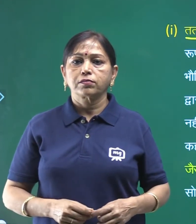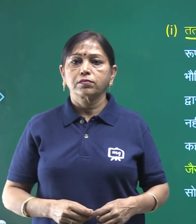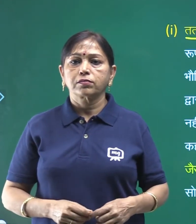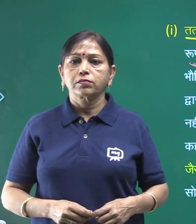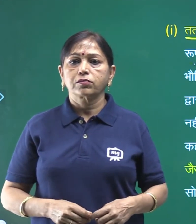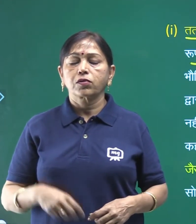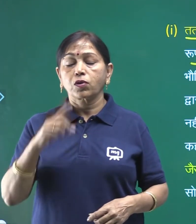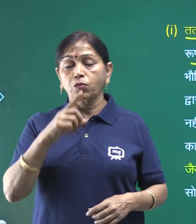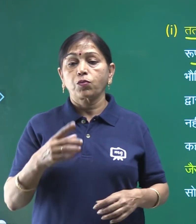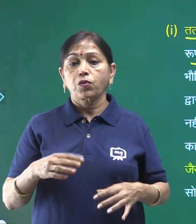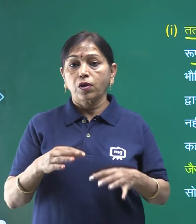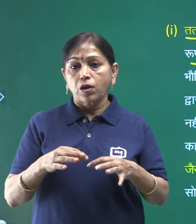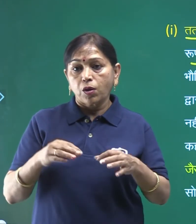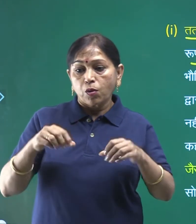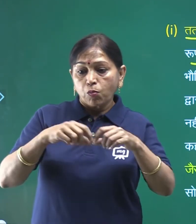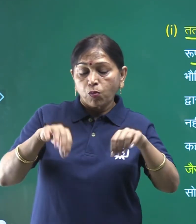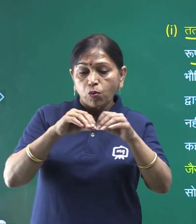वह मूल रूप होता है